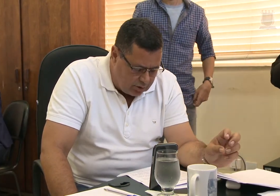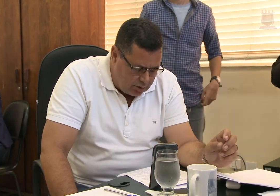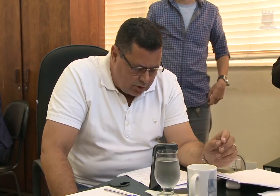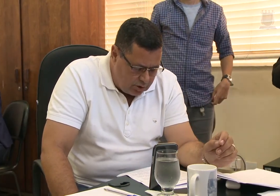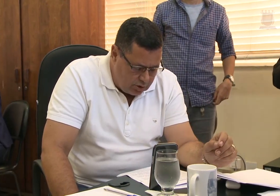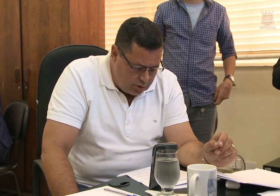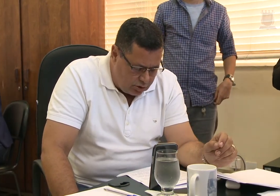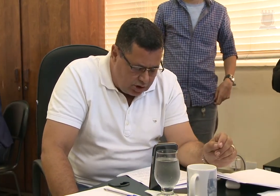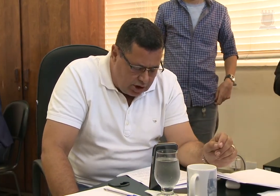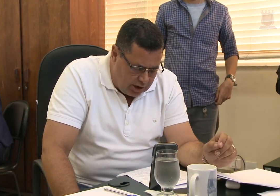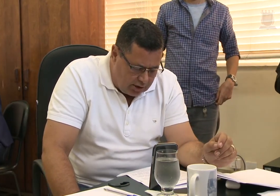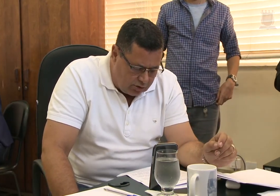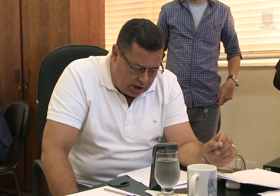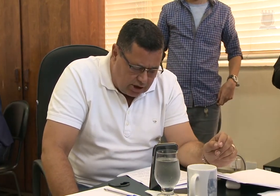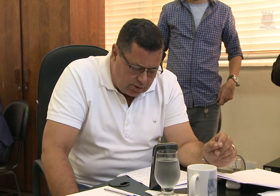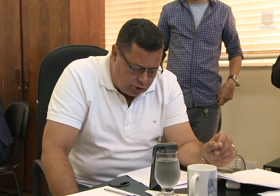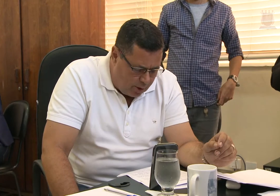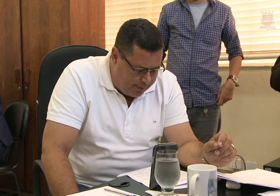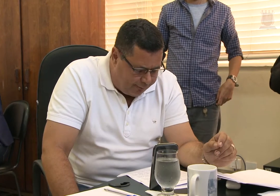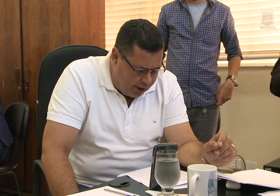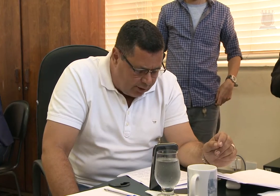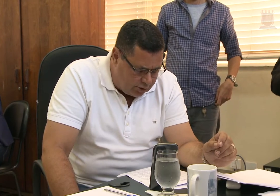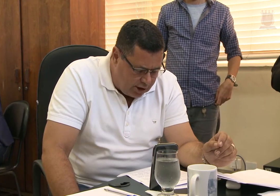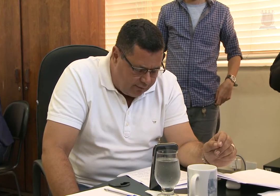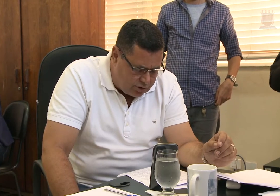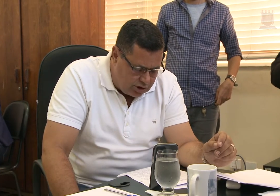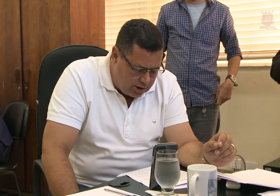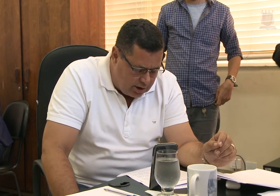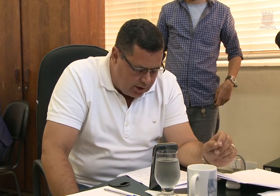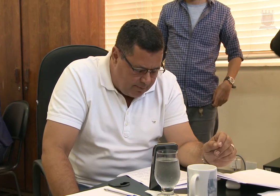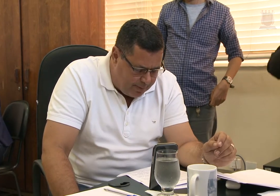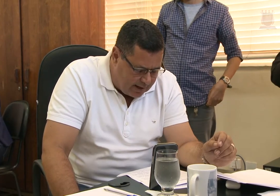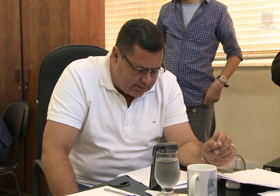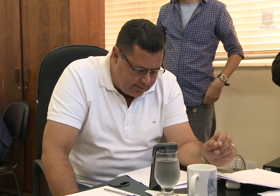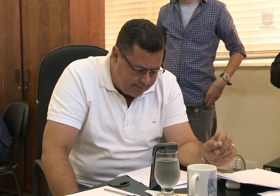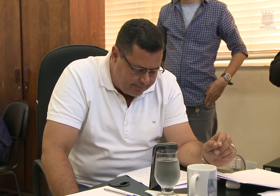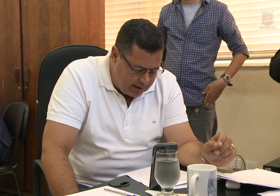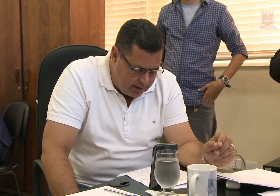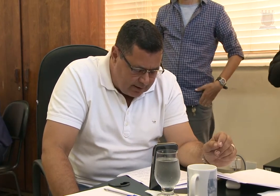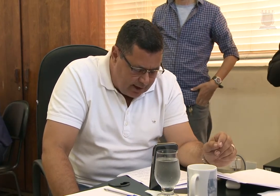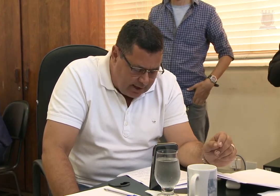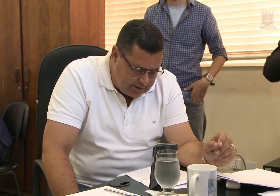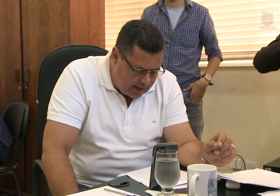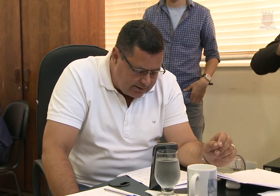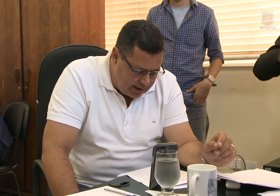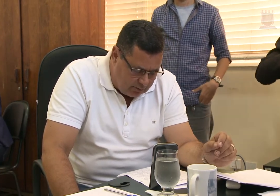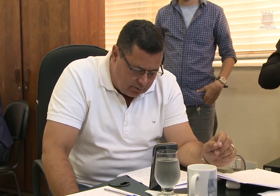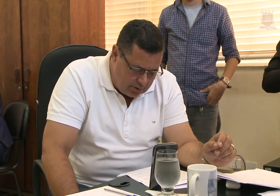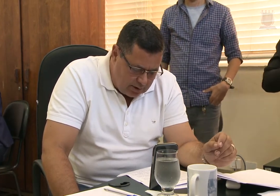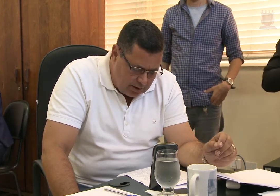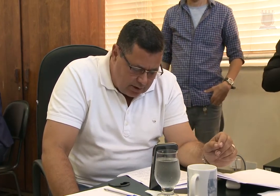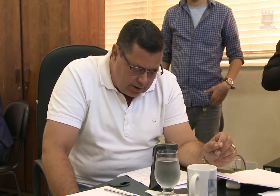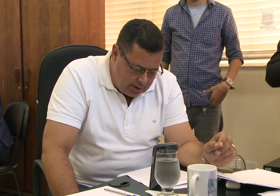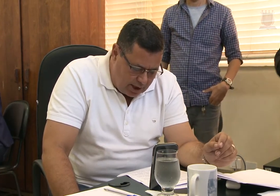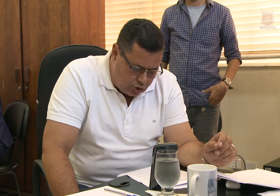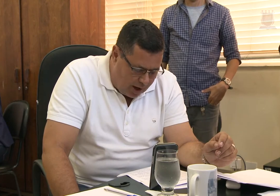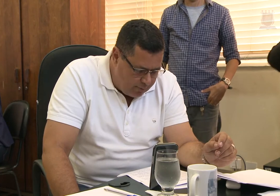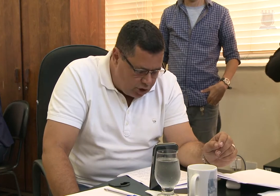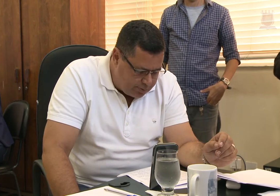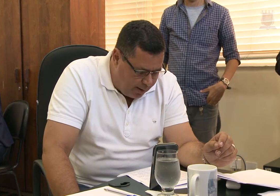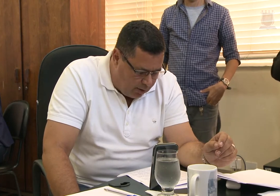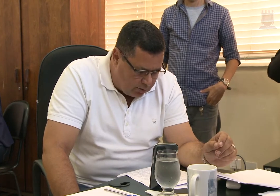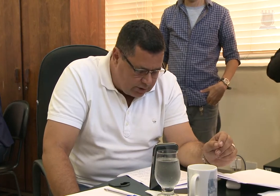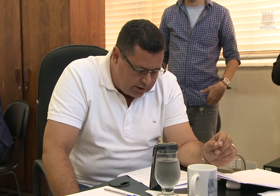Nascimento, solicitando ao excelentíssimo senhor prefeito serviço de limpeza, detetização da